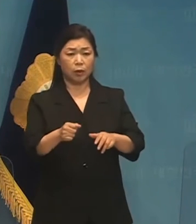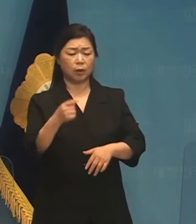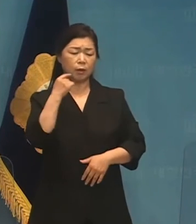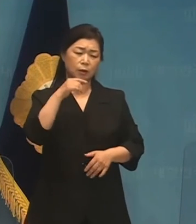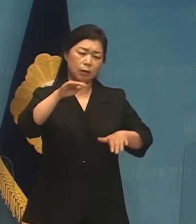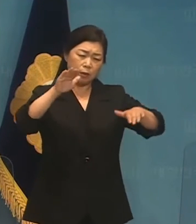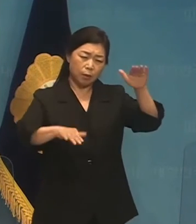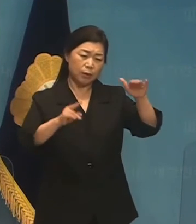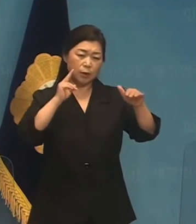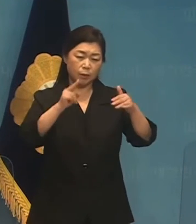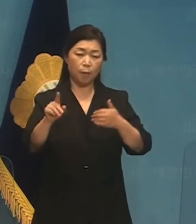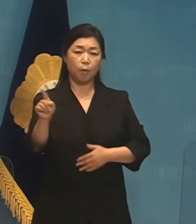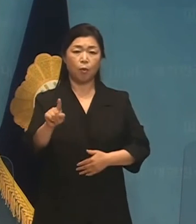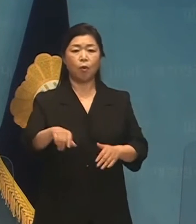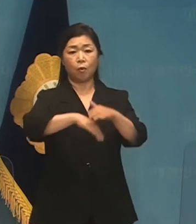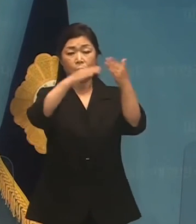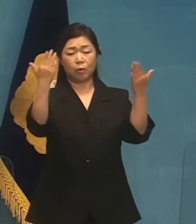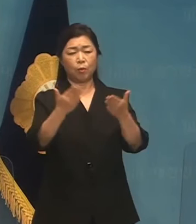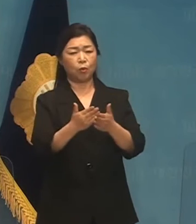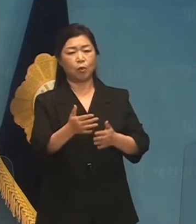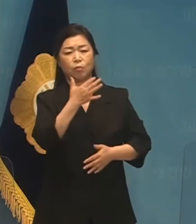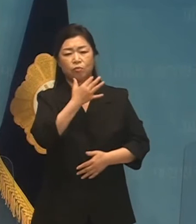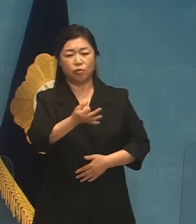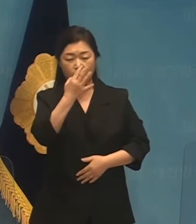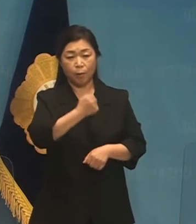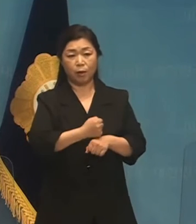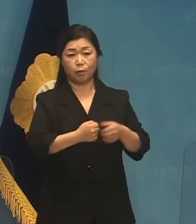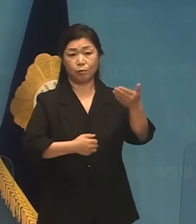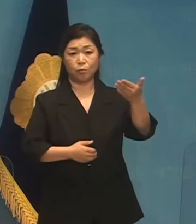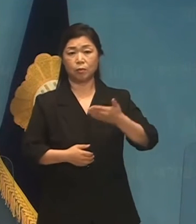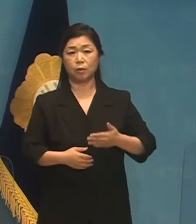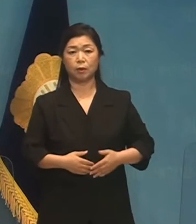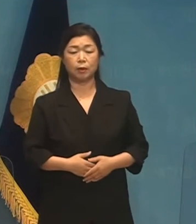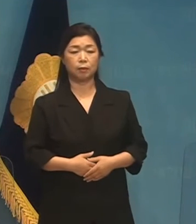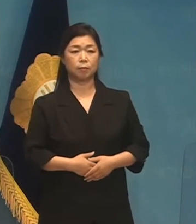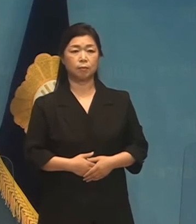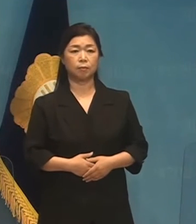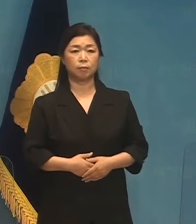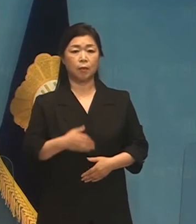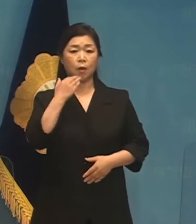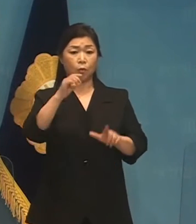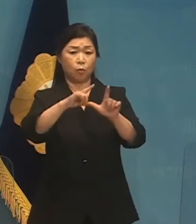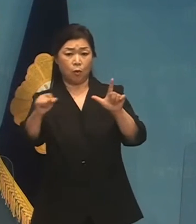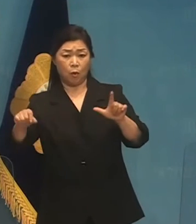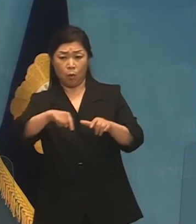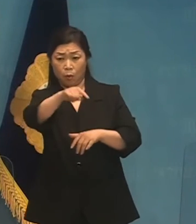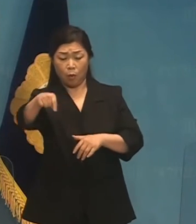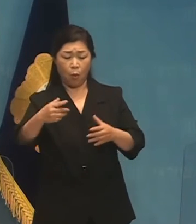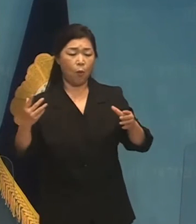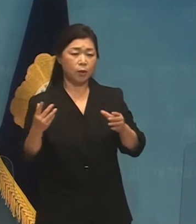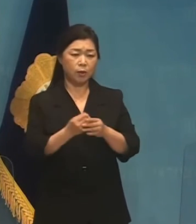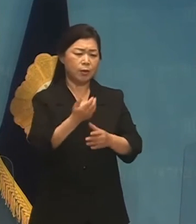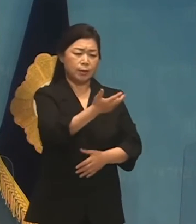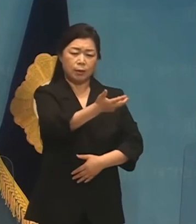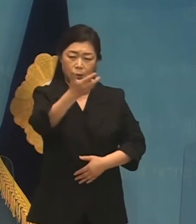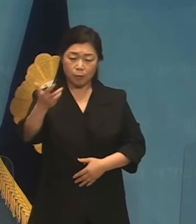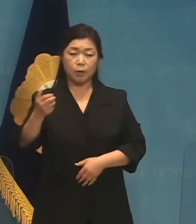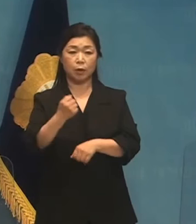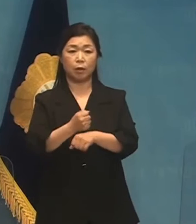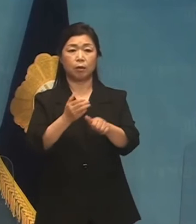지독한 격차는 우리 모두를 불행하게 만들었습니다. 수도를 완전히